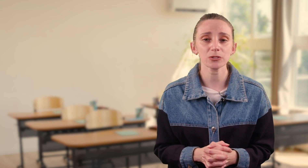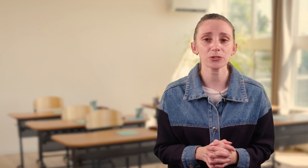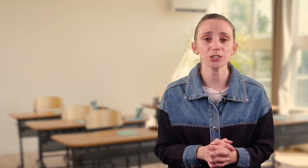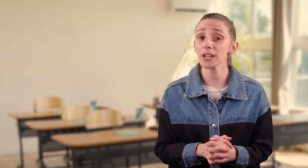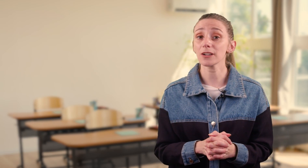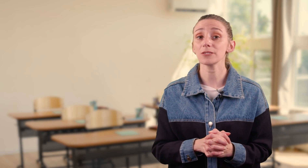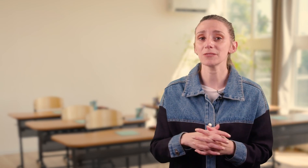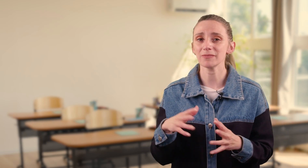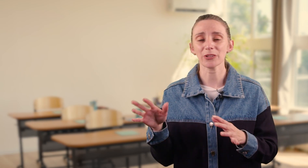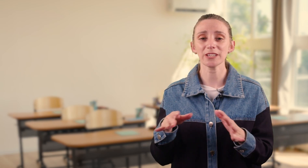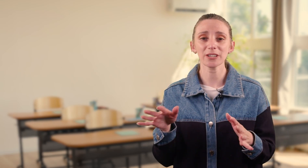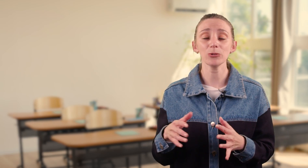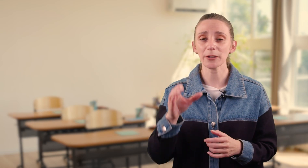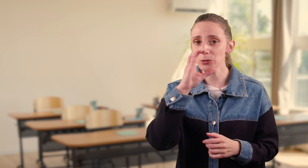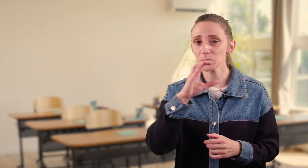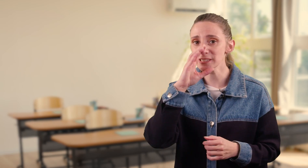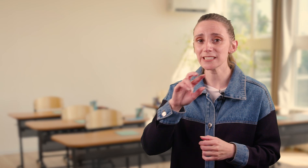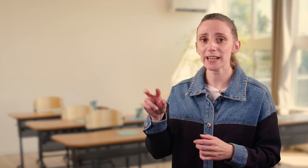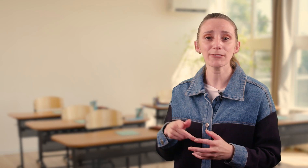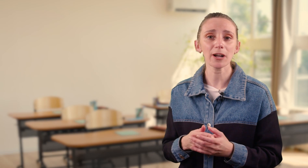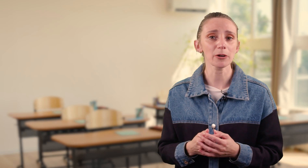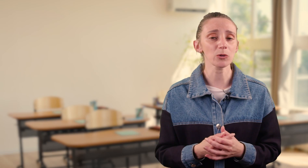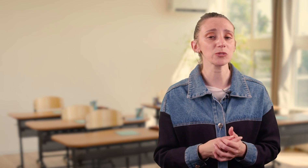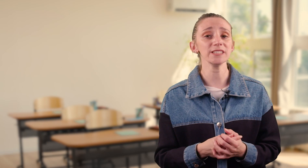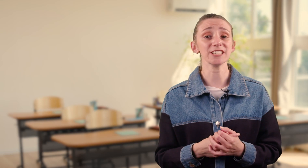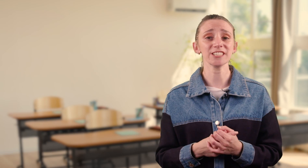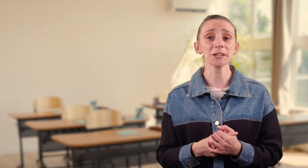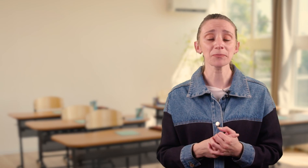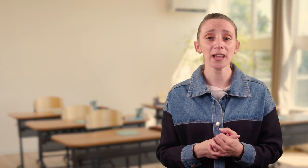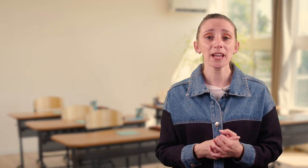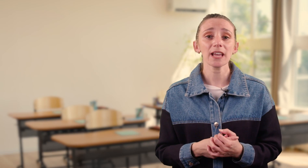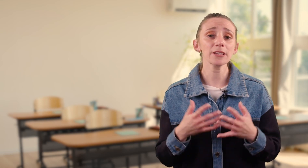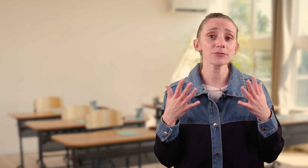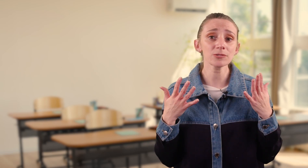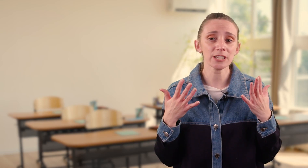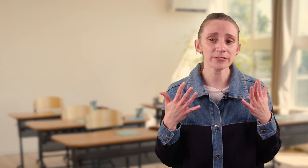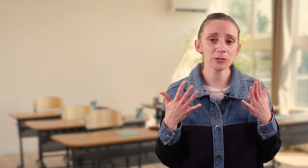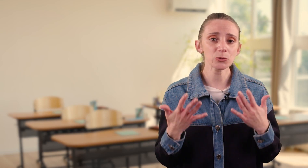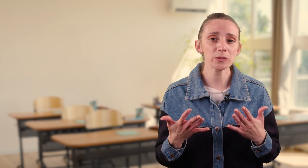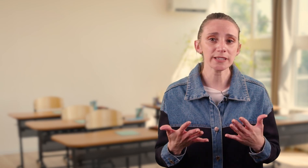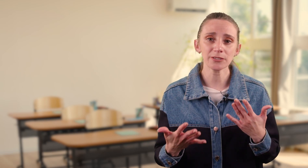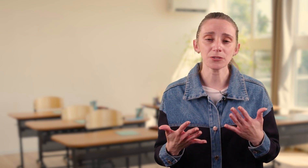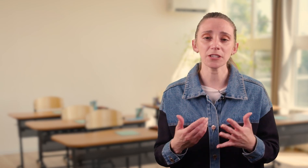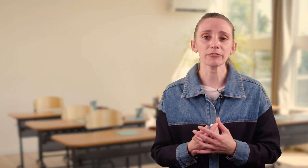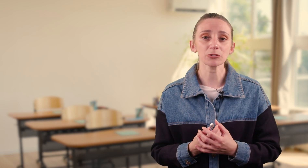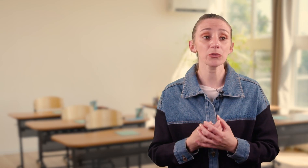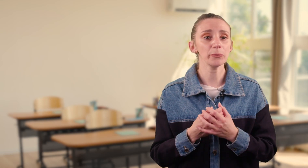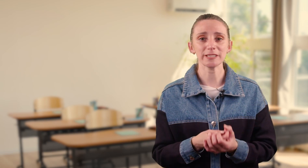votre chien en ayant eu la curiosité d'aller voir comment se disait chien, et vous avez oublié de dire votre